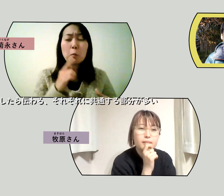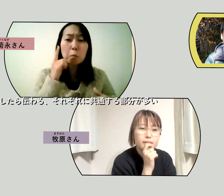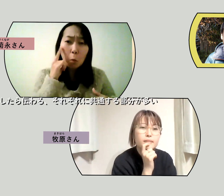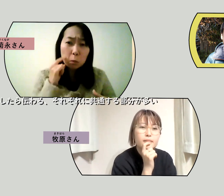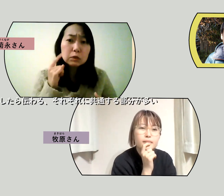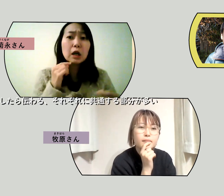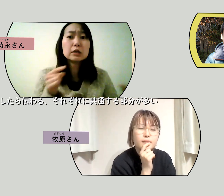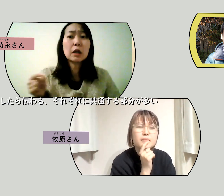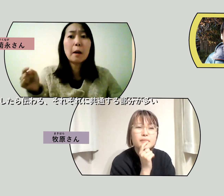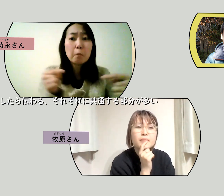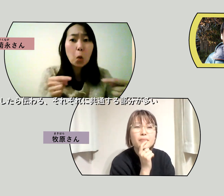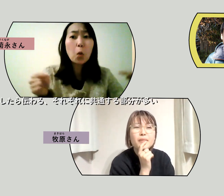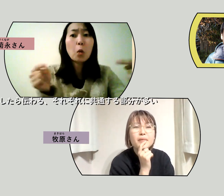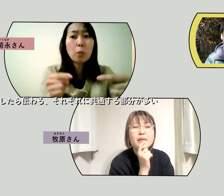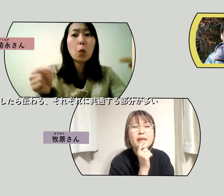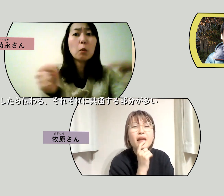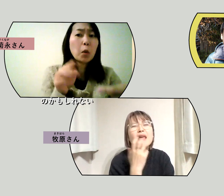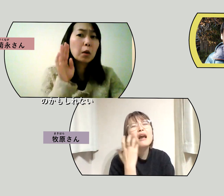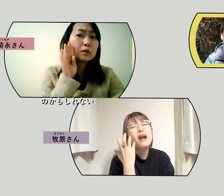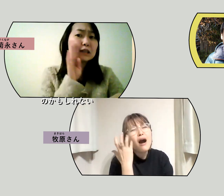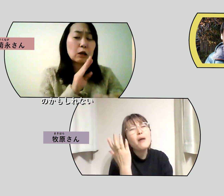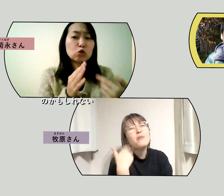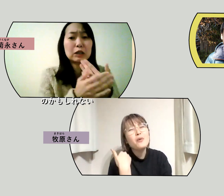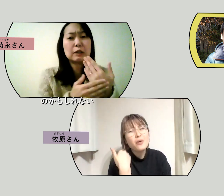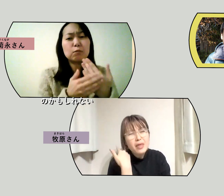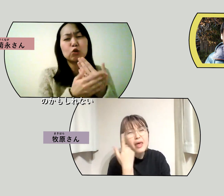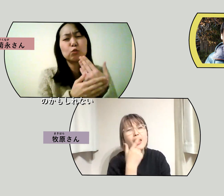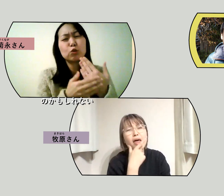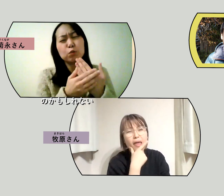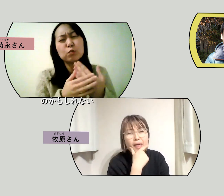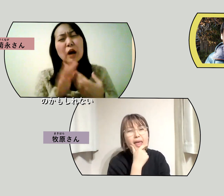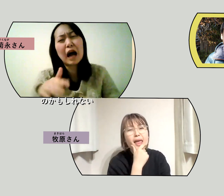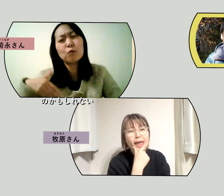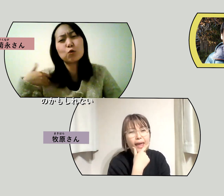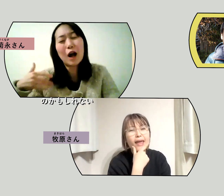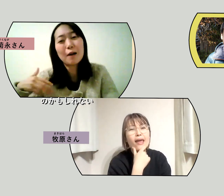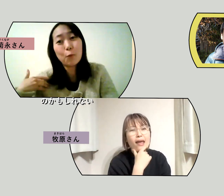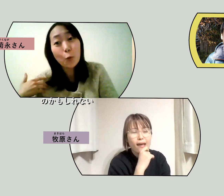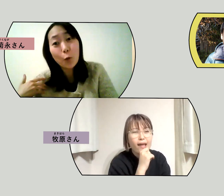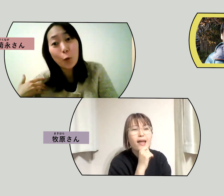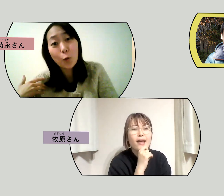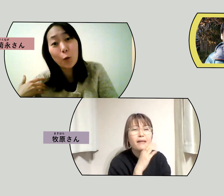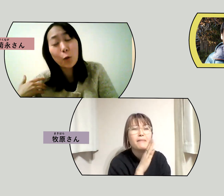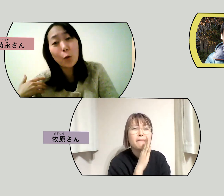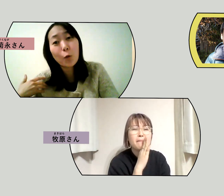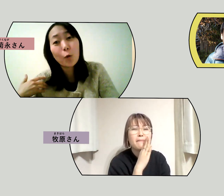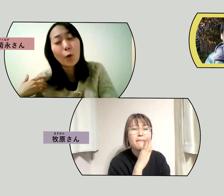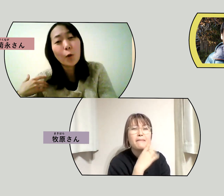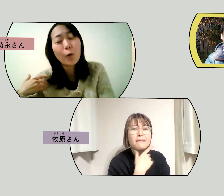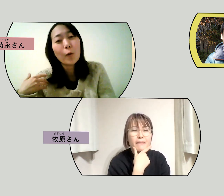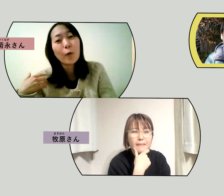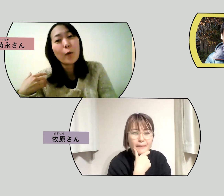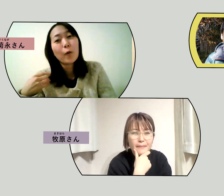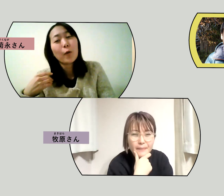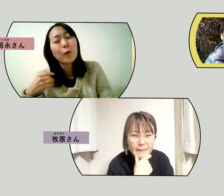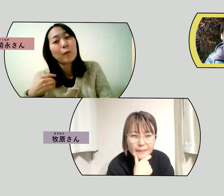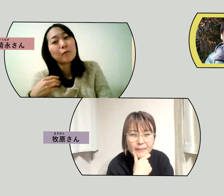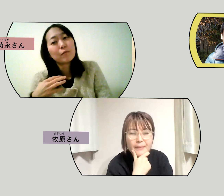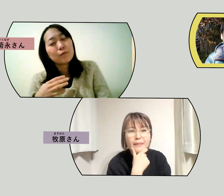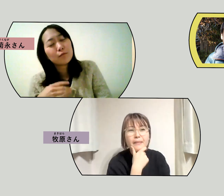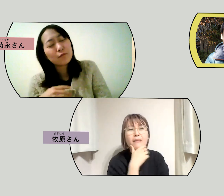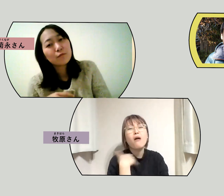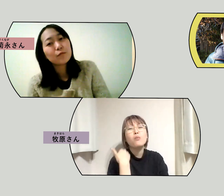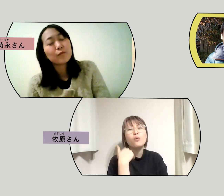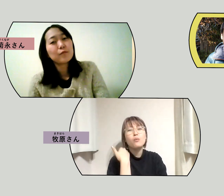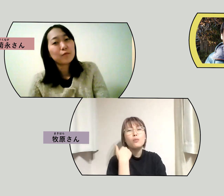は資格言語だともしかしたら伝わるそれぞれに共通する部分が多いのかもしれないそれ